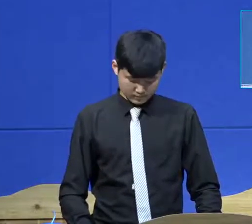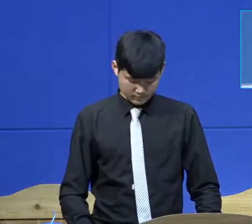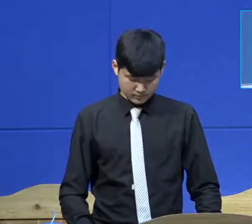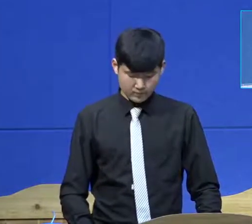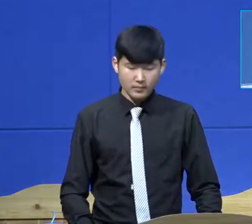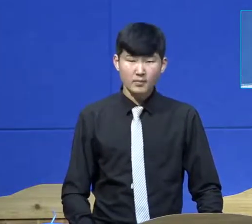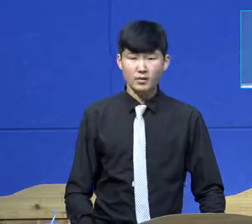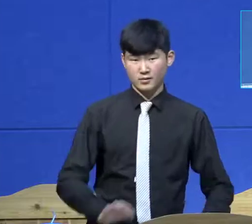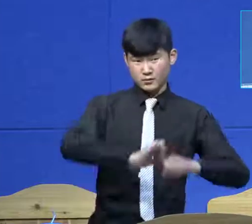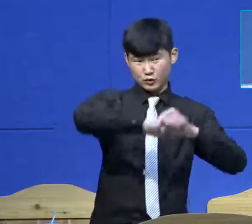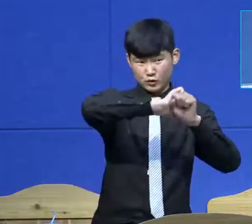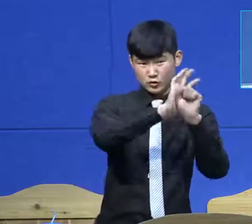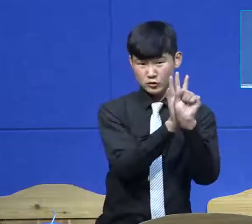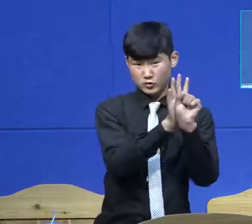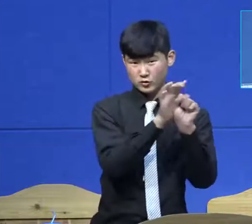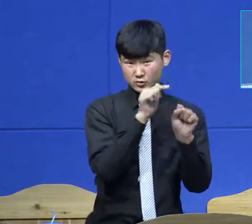За, коронавирусээс